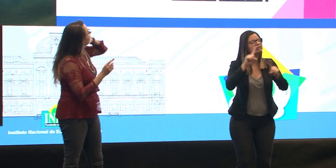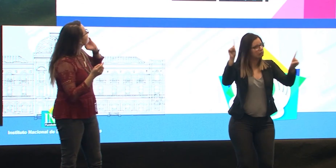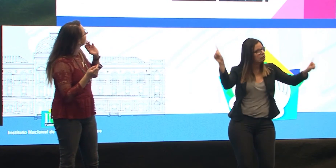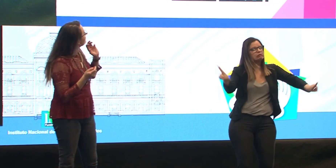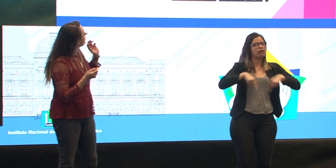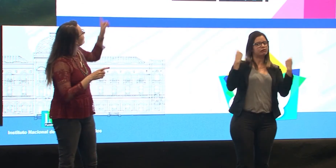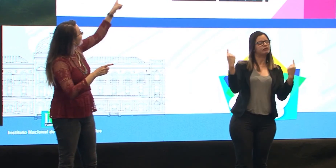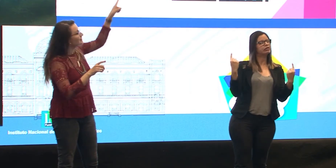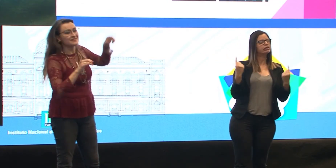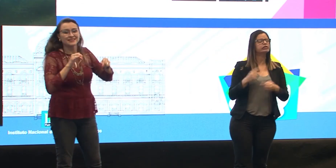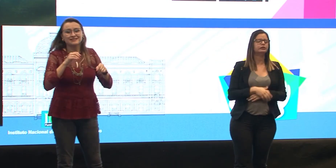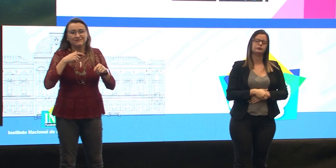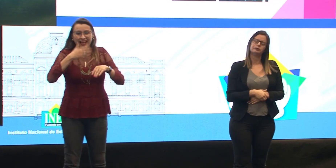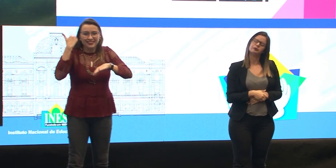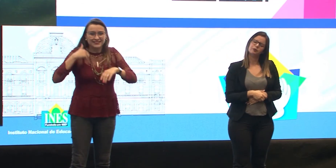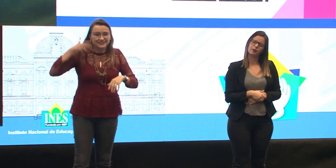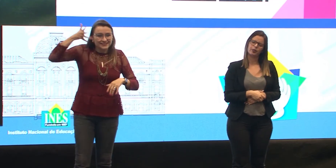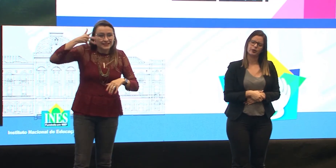Colômbia.